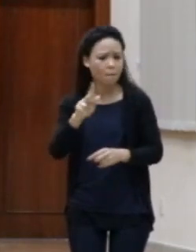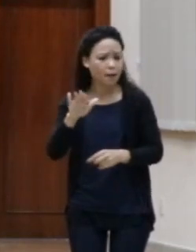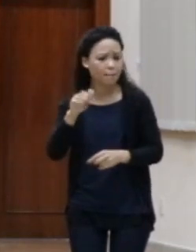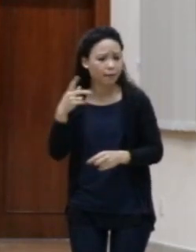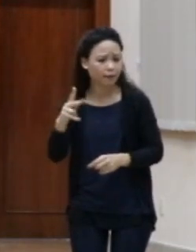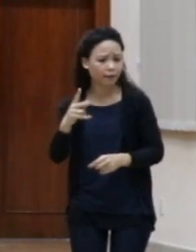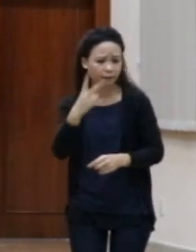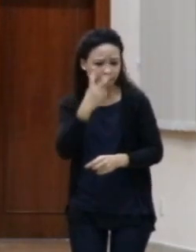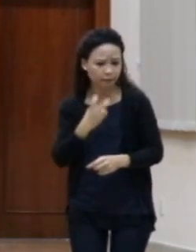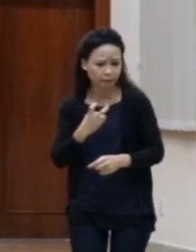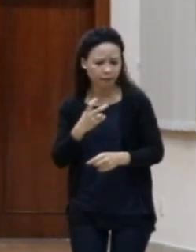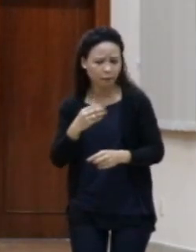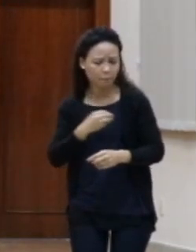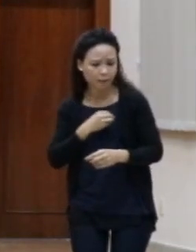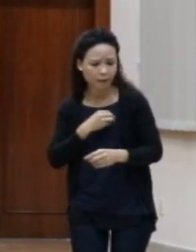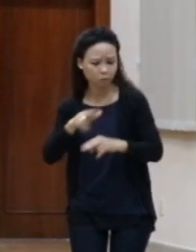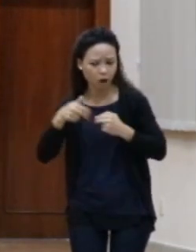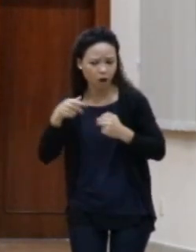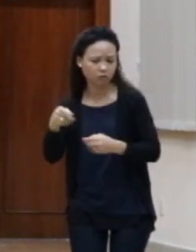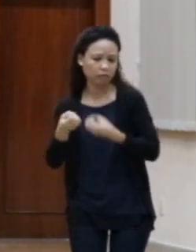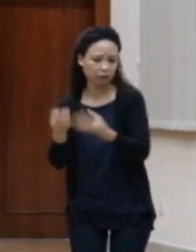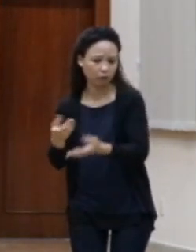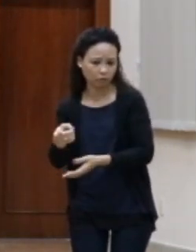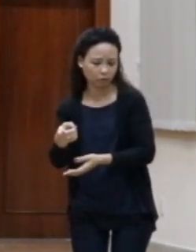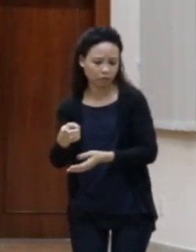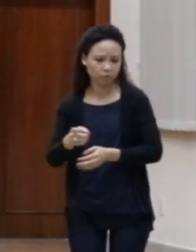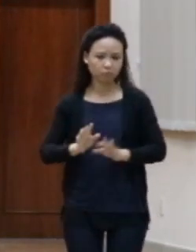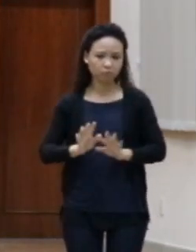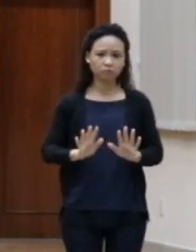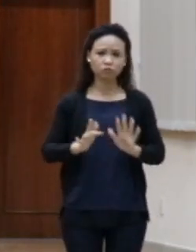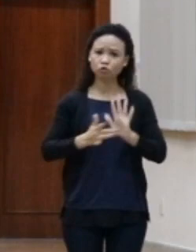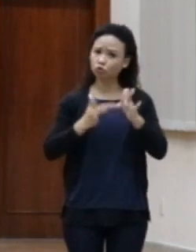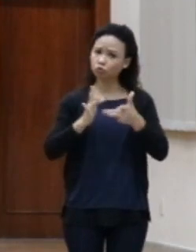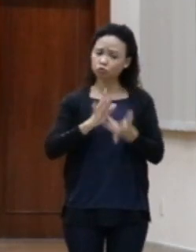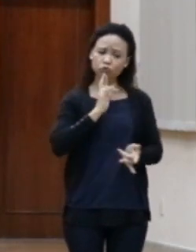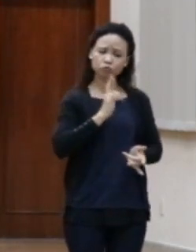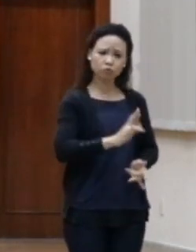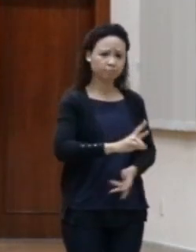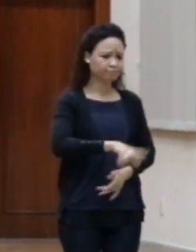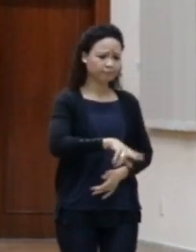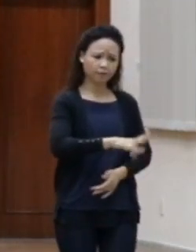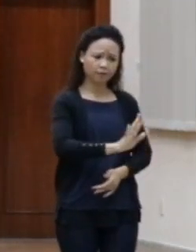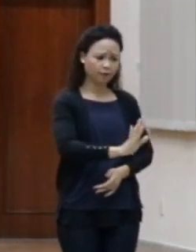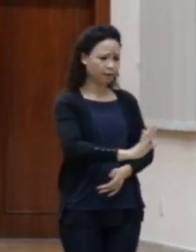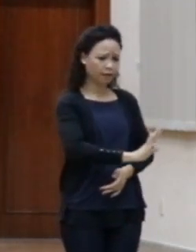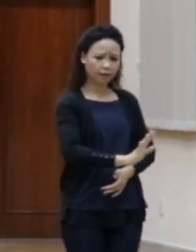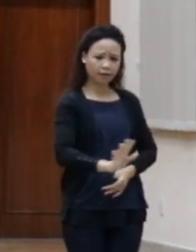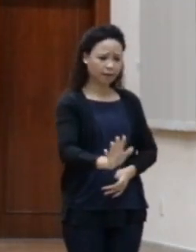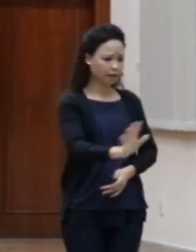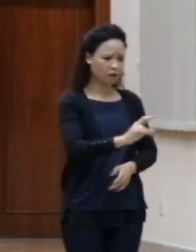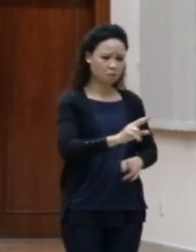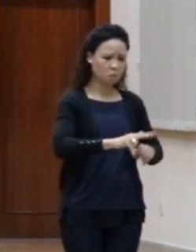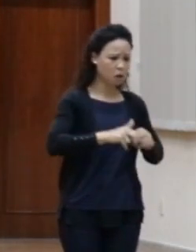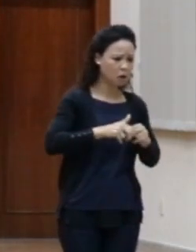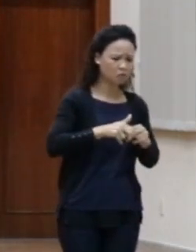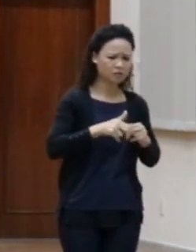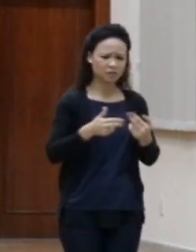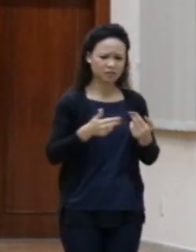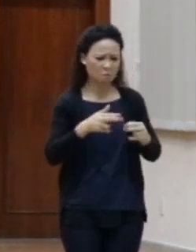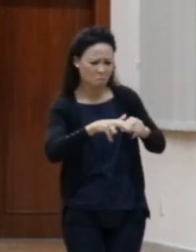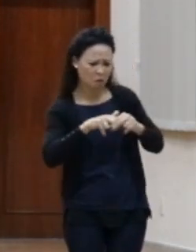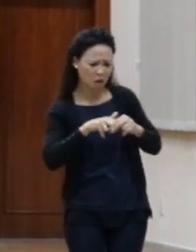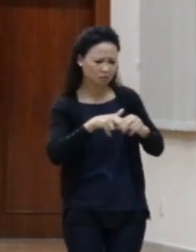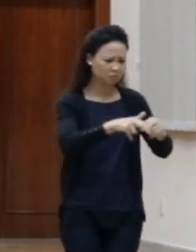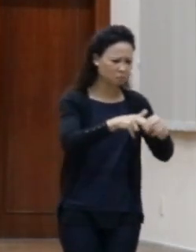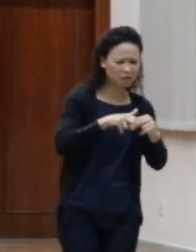Cristo então inverte a questão e diz: olha, eu não estou procurando a causa no homem, nas